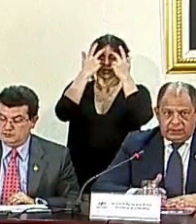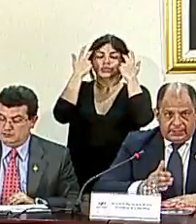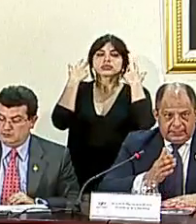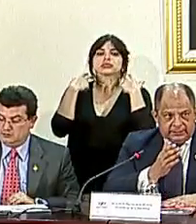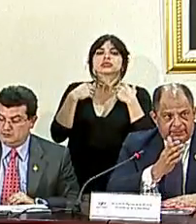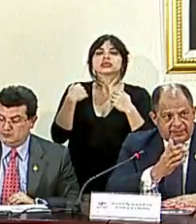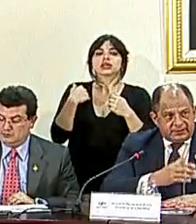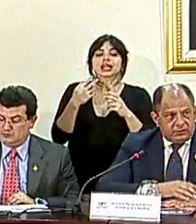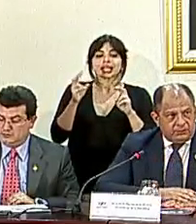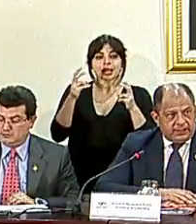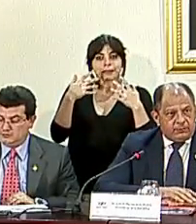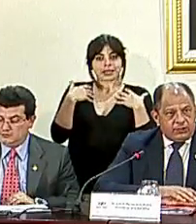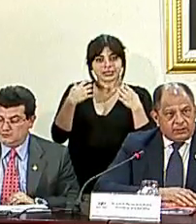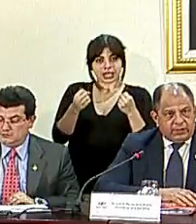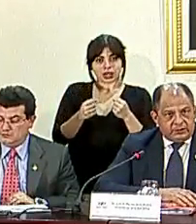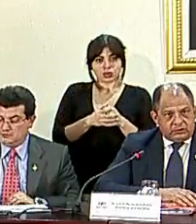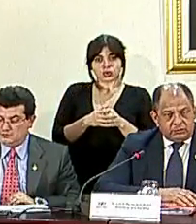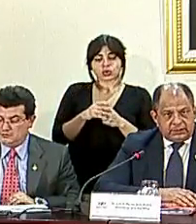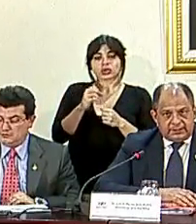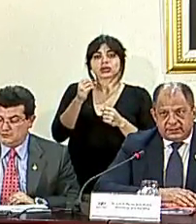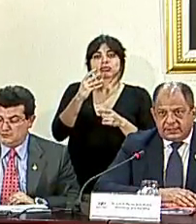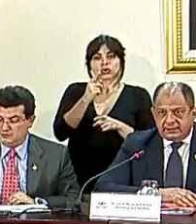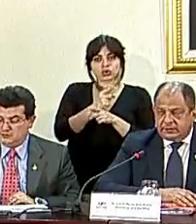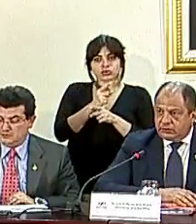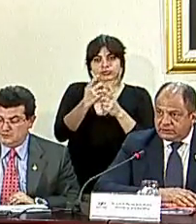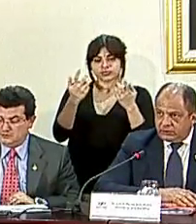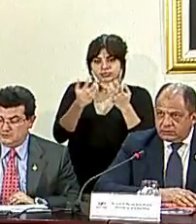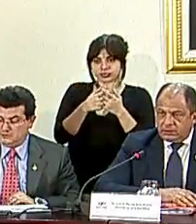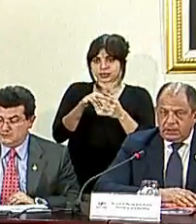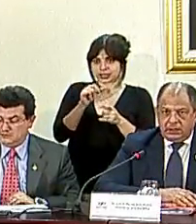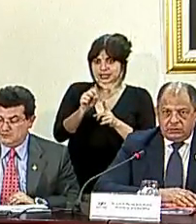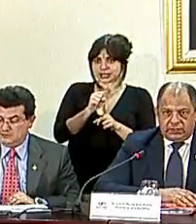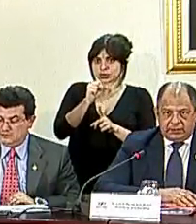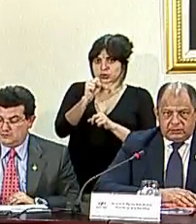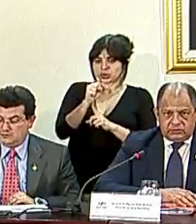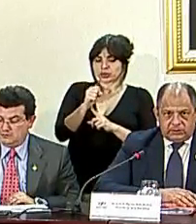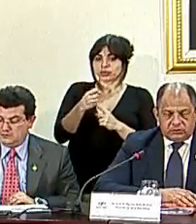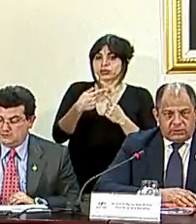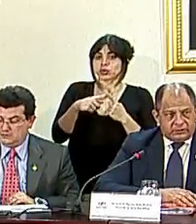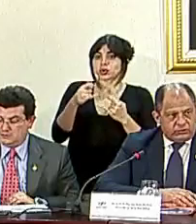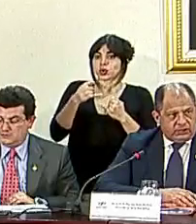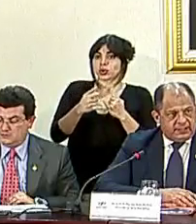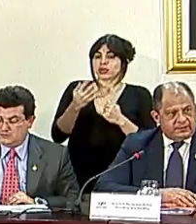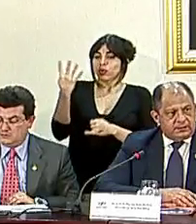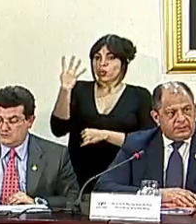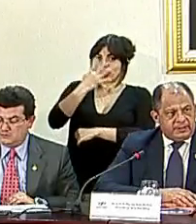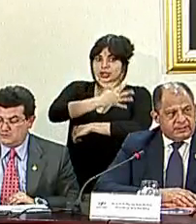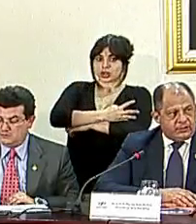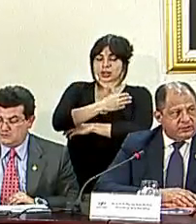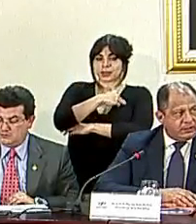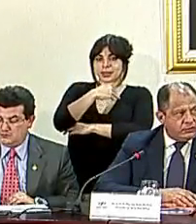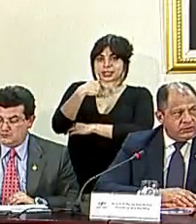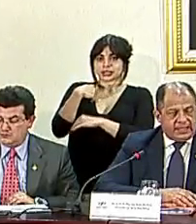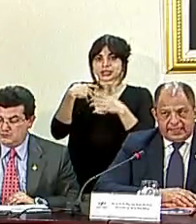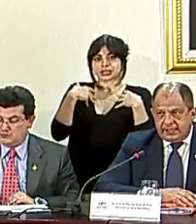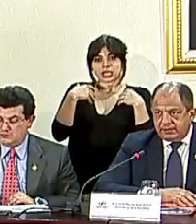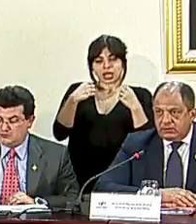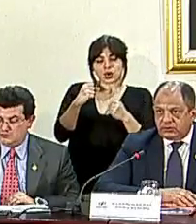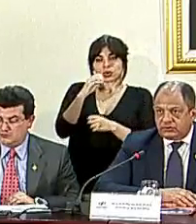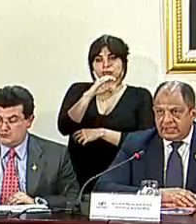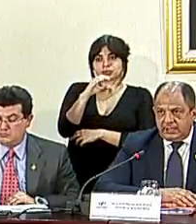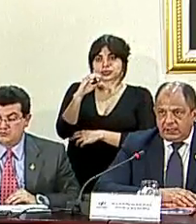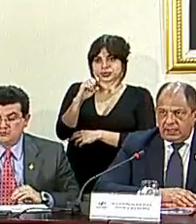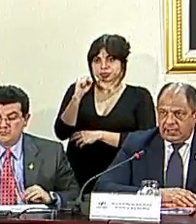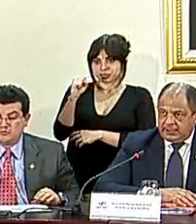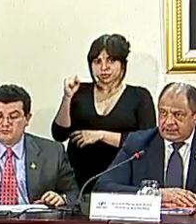Estamos, y el tema de salud viene muy a cuento de esta situación. Durante los últimos 4 días, el Ministerio de Salud, la Caja del